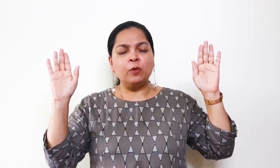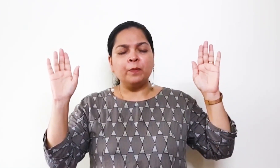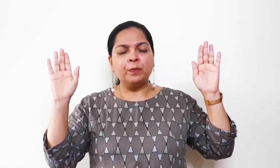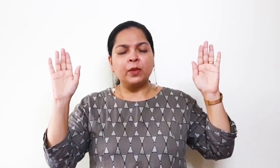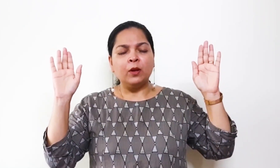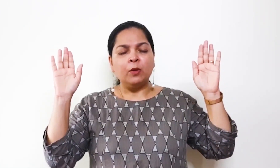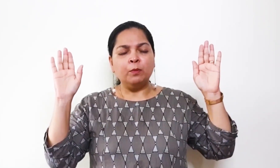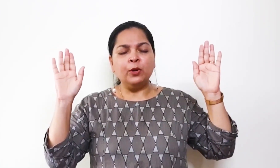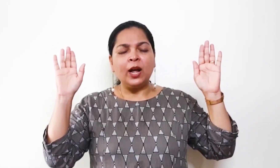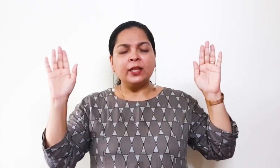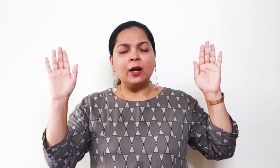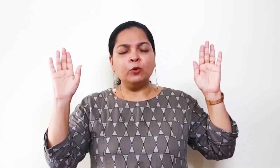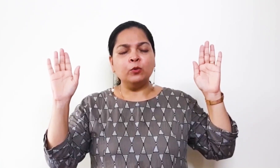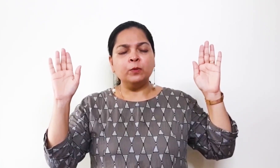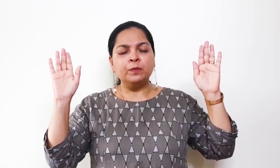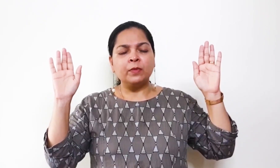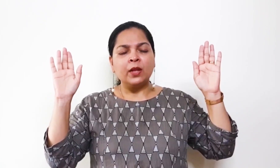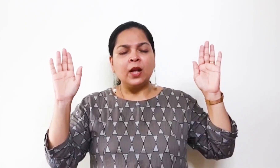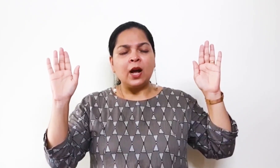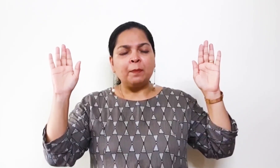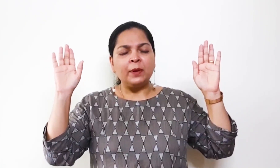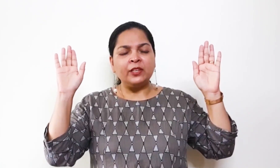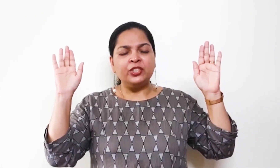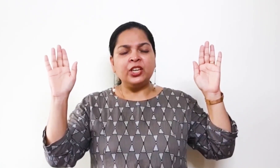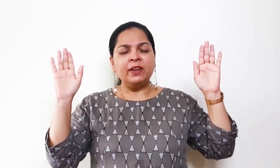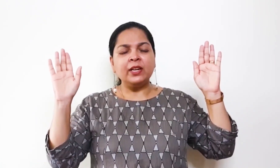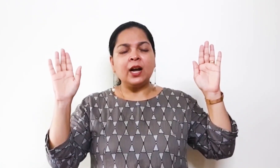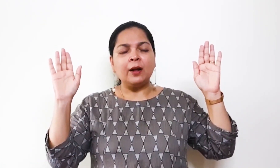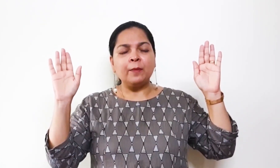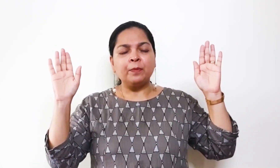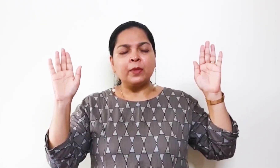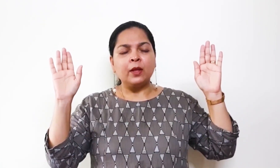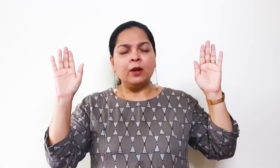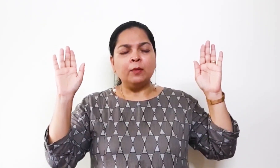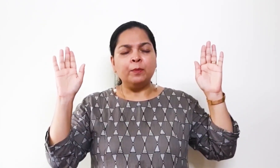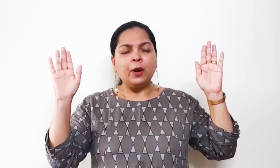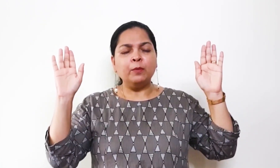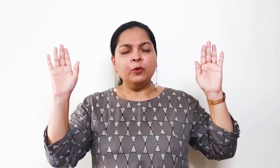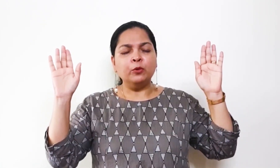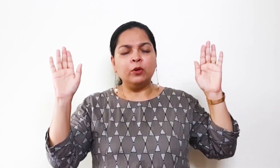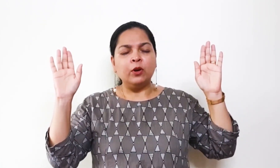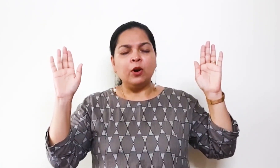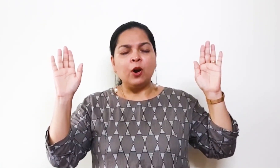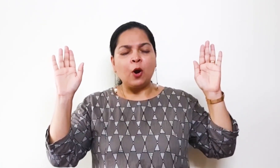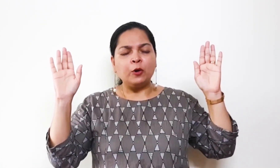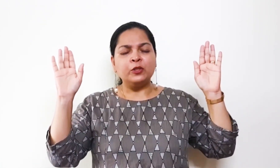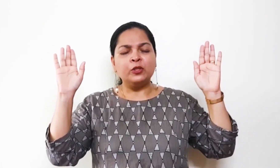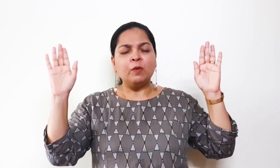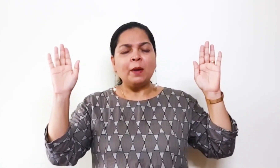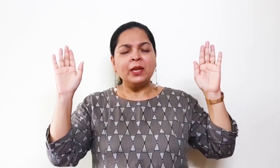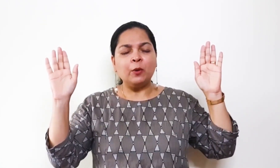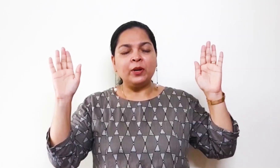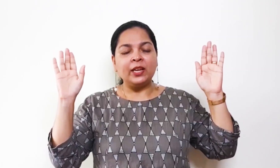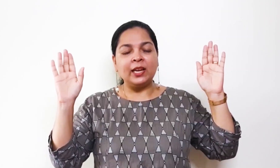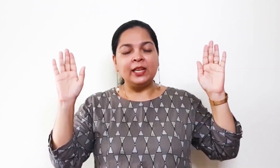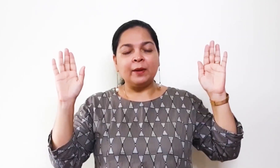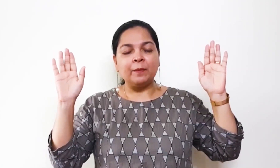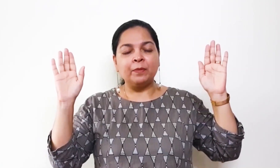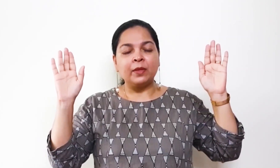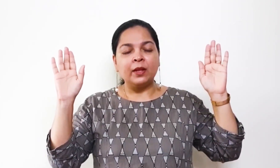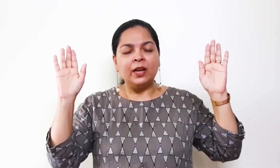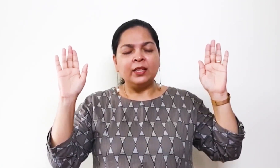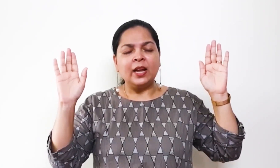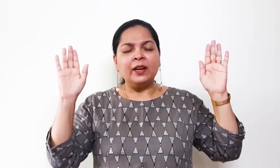यीशु को बुलाता हूँ अपने जीवन का प्रभु और स्वामी होने के